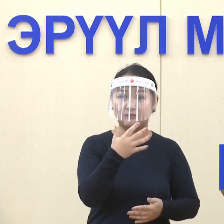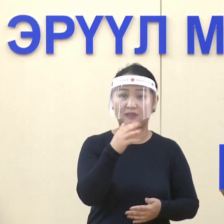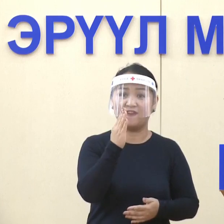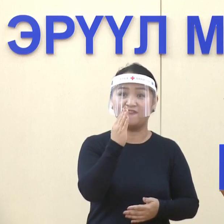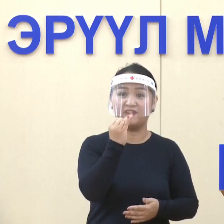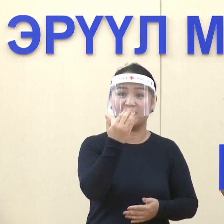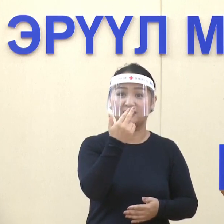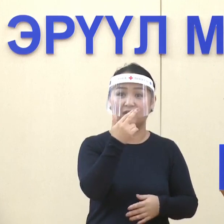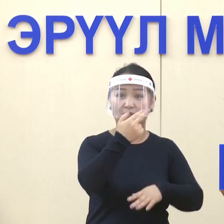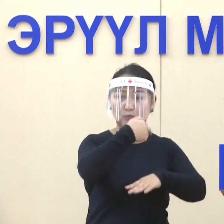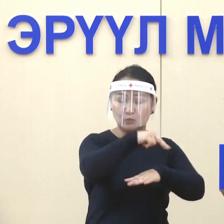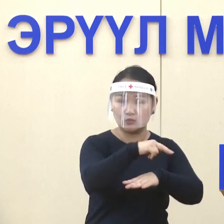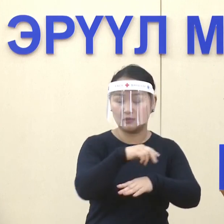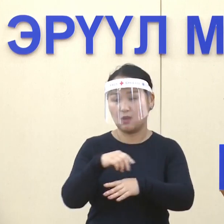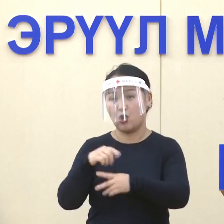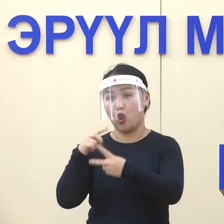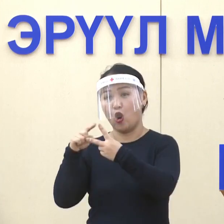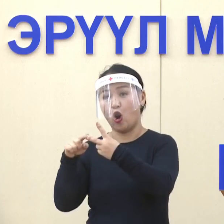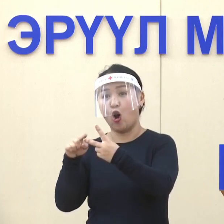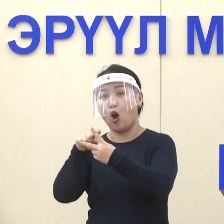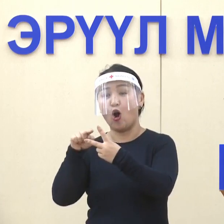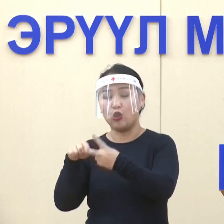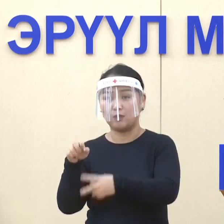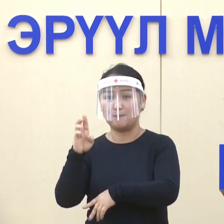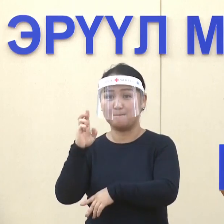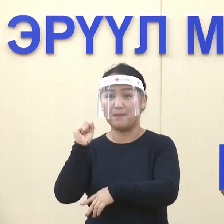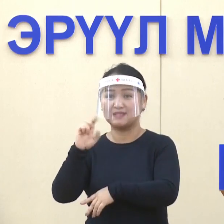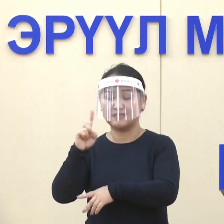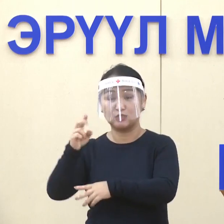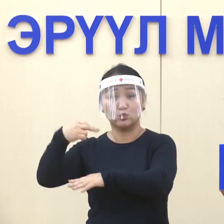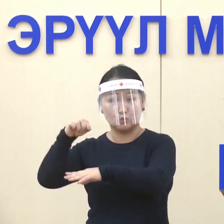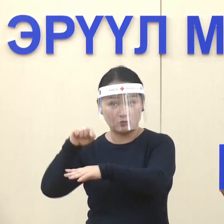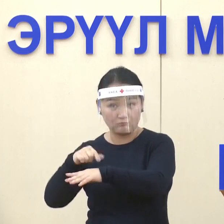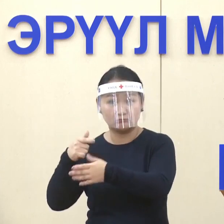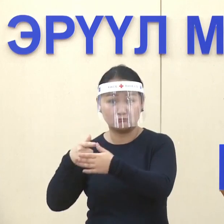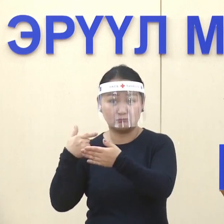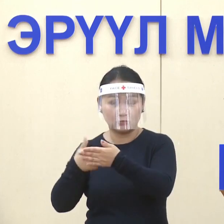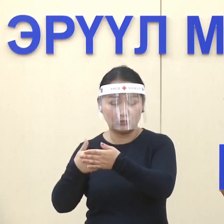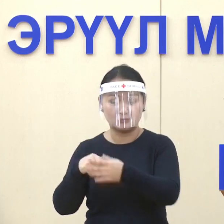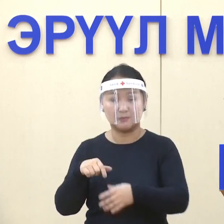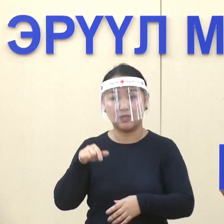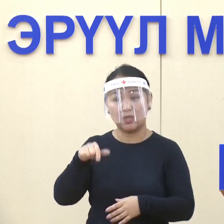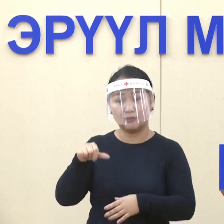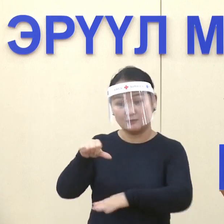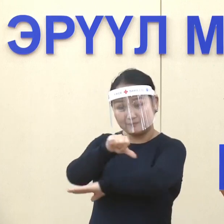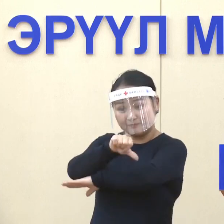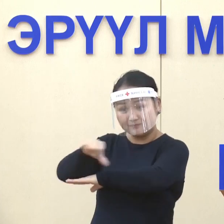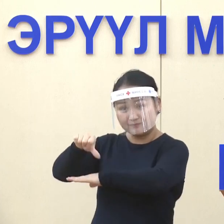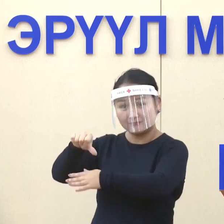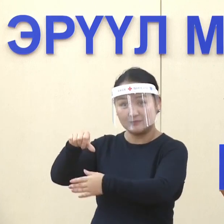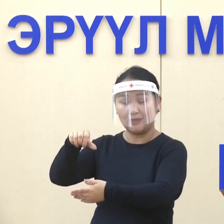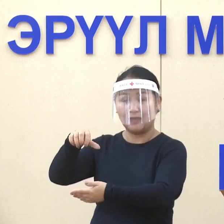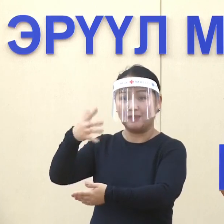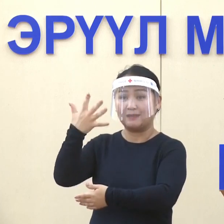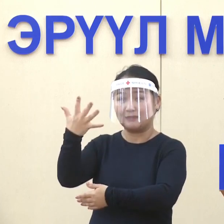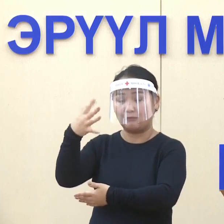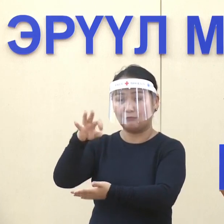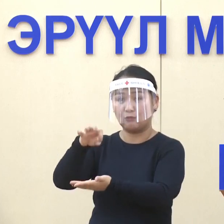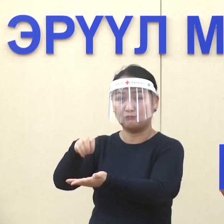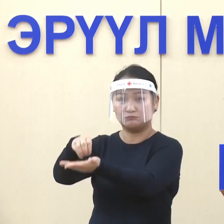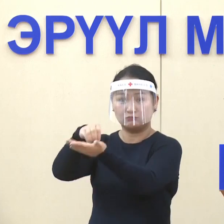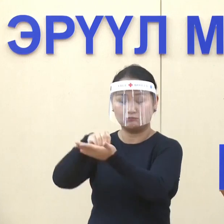дөрөвт, 2 тохиолдол нь Дасин дөрөвт бүртгэгдсэн байна. За мөн өдөр тус улсад гаднаас 5 тохиолдол